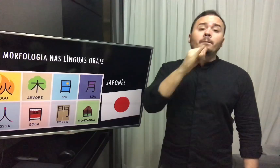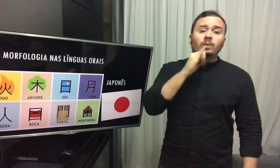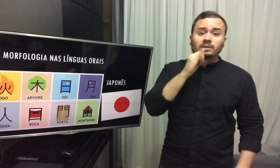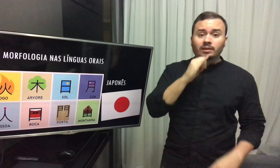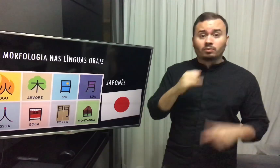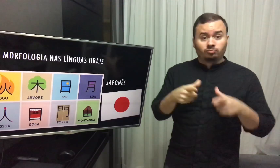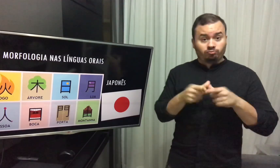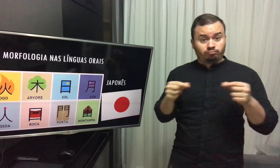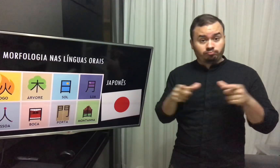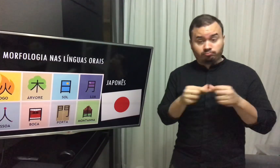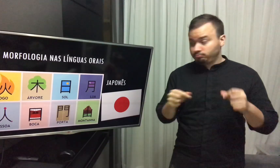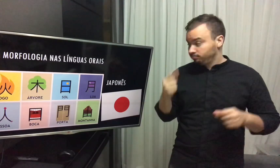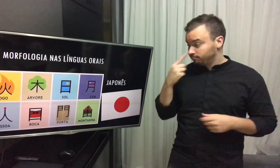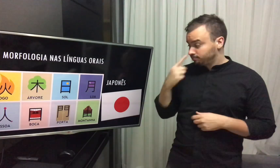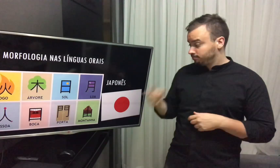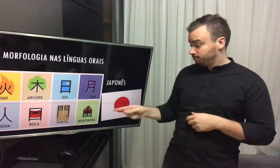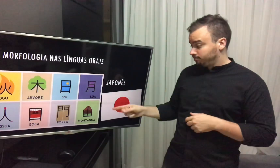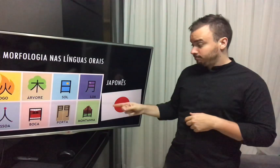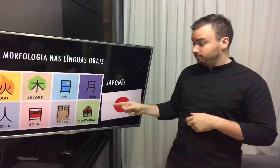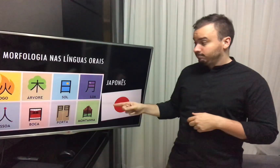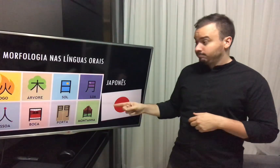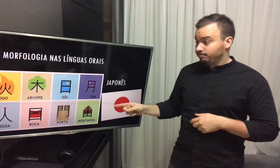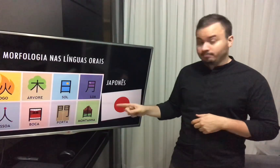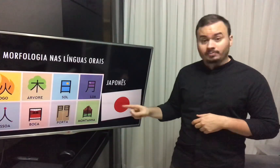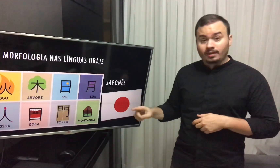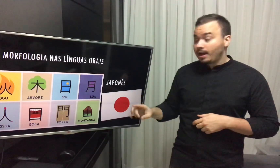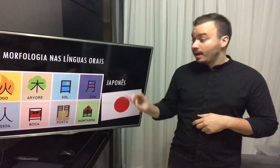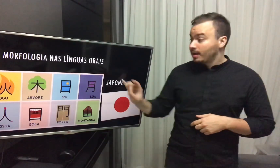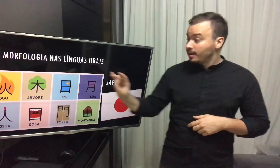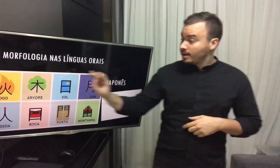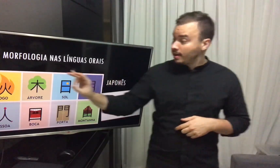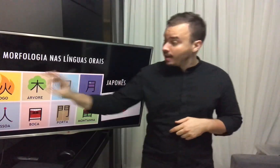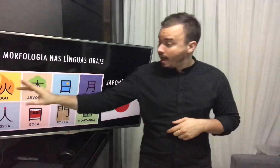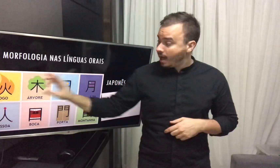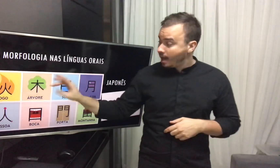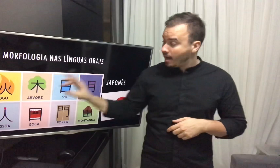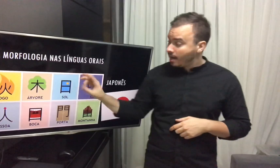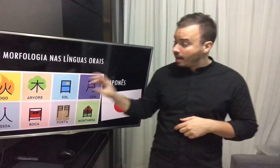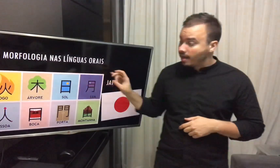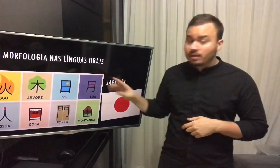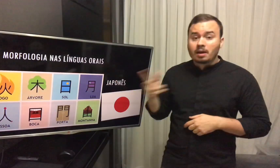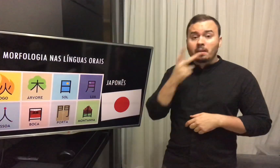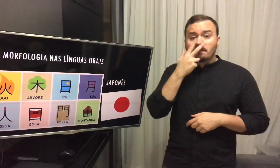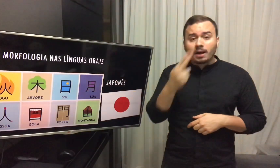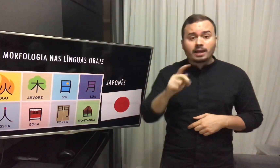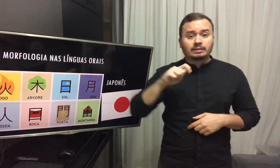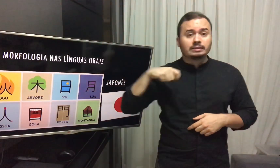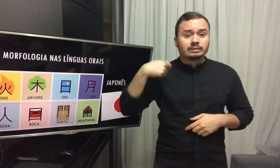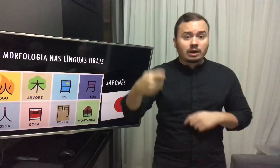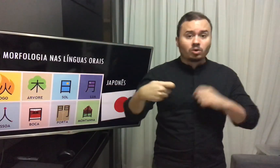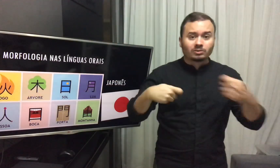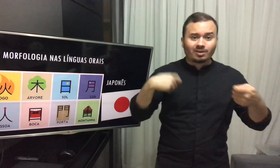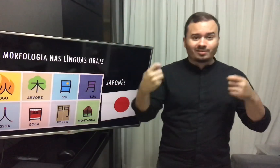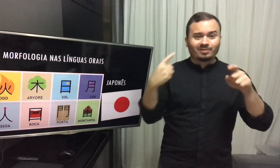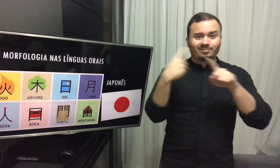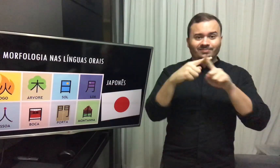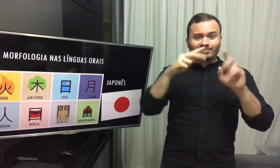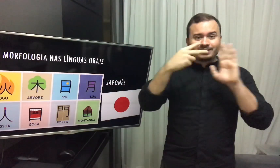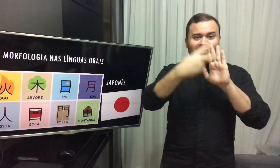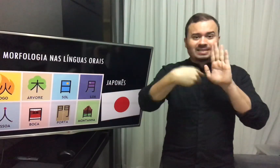também, para a gente entender que são processos bastante parecidos. Por exemplo, no Japão, a gente tem esses símbolos,